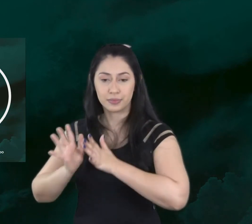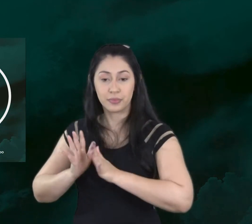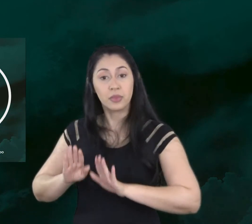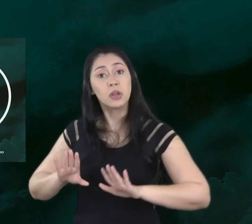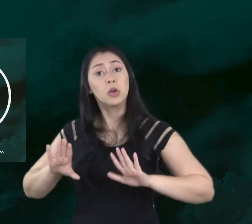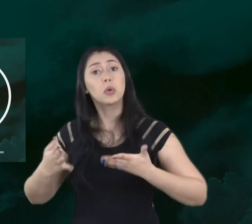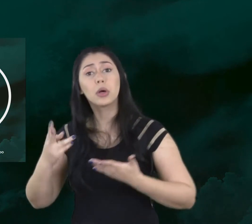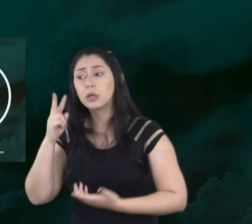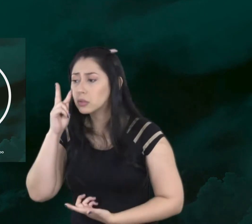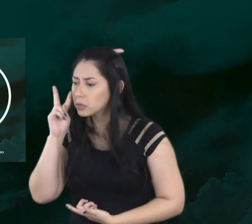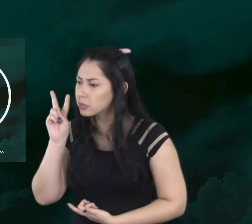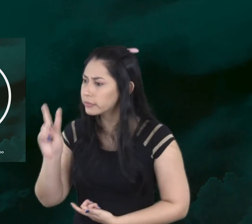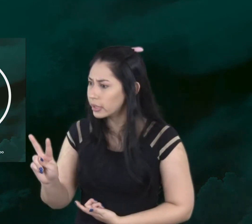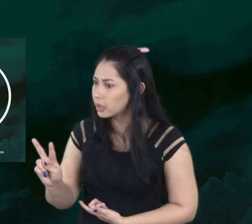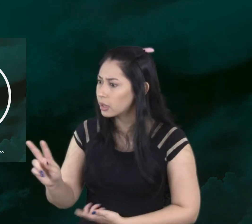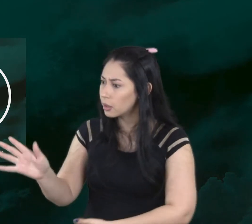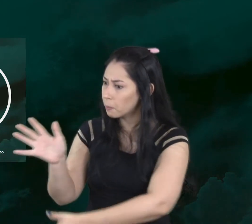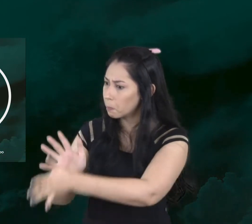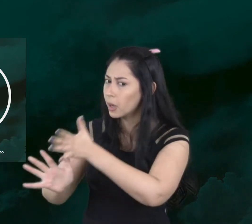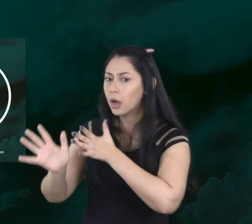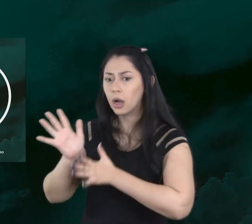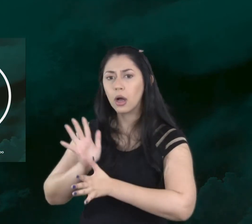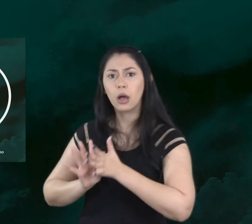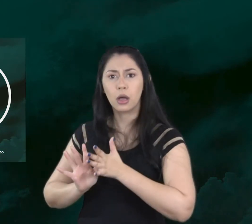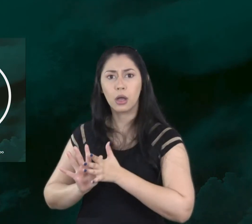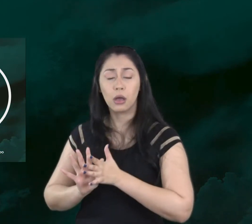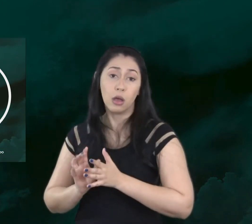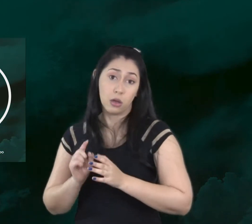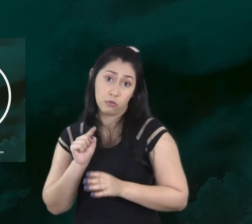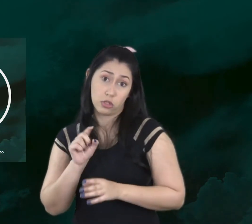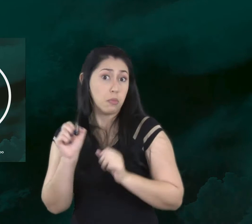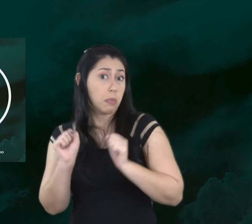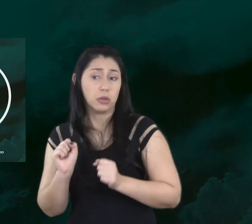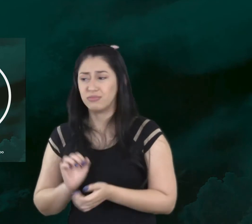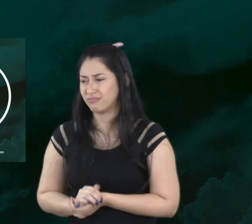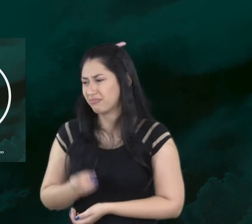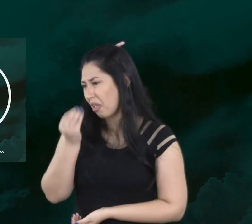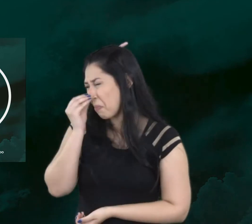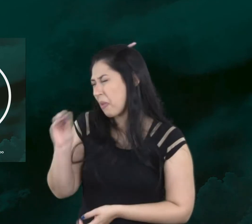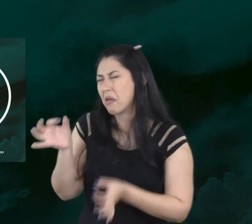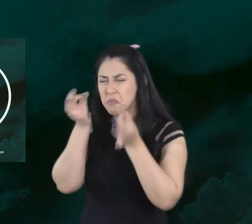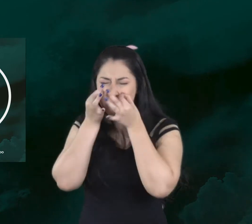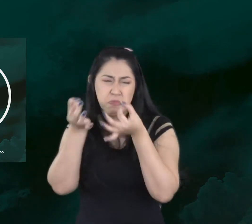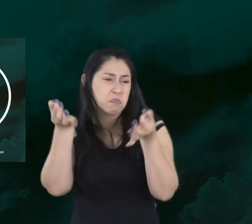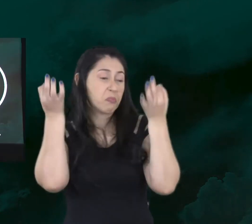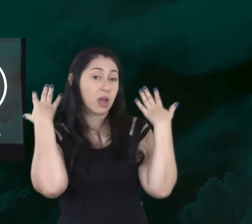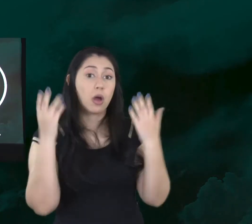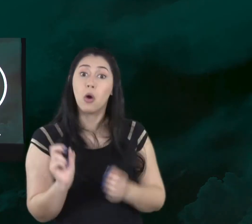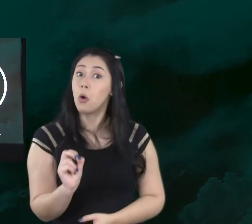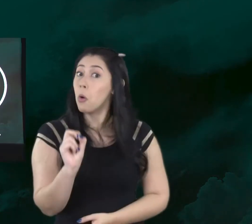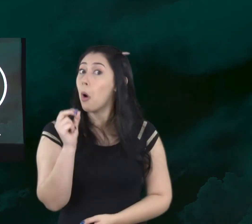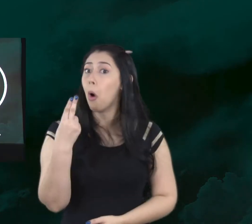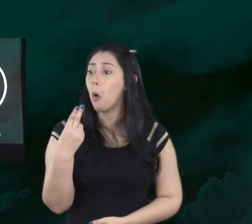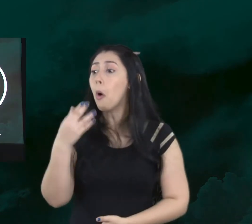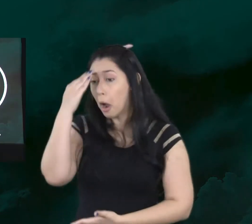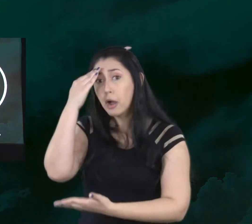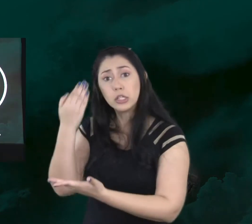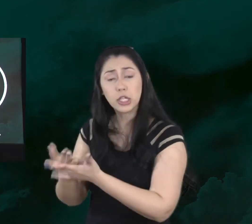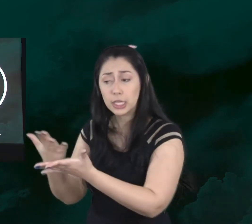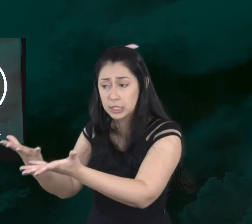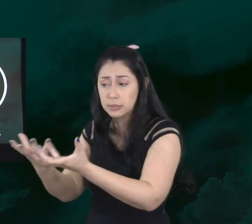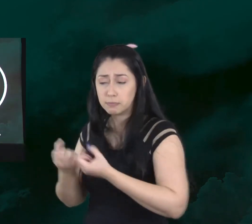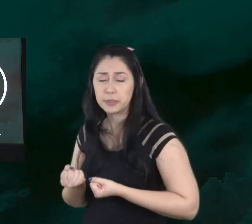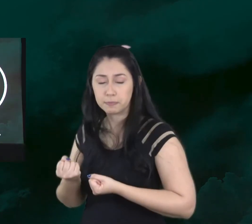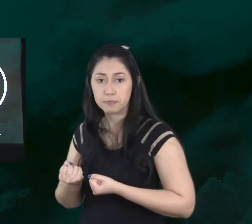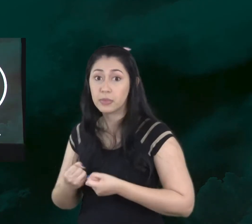ouve, você pode rechaçar, eu não quero ouvir isso, não quero saber disso, mas você pode receber. Mas um dia